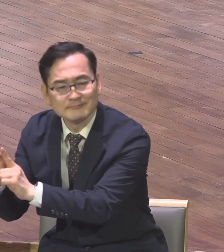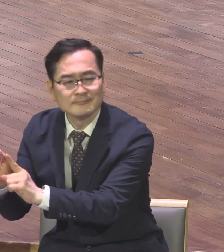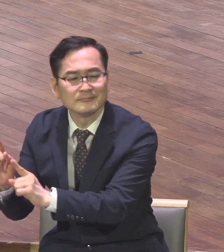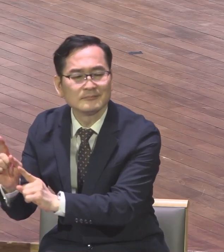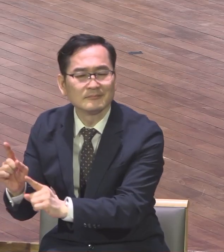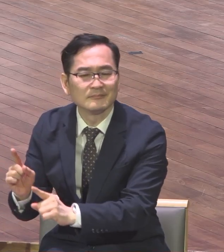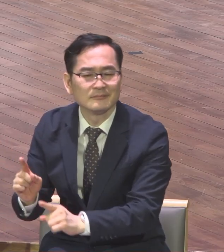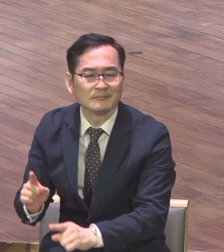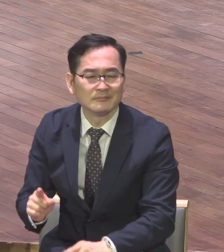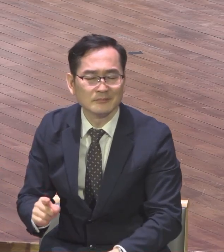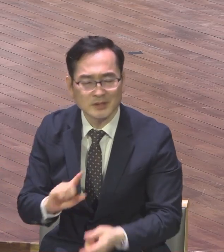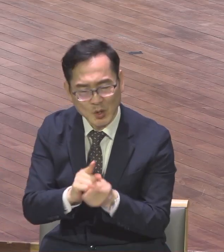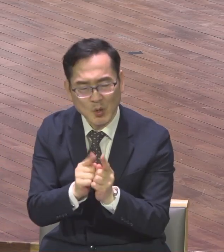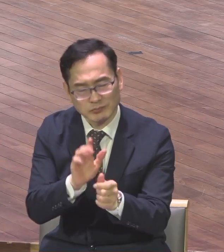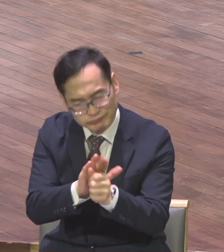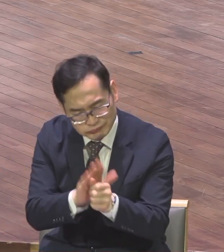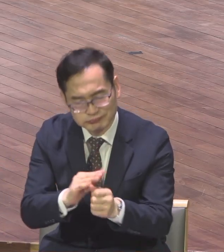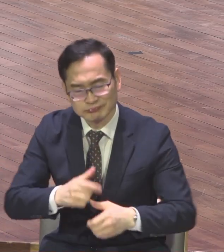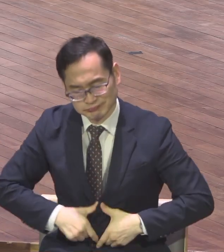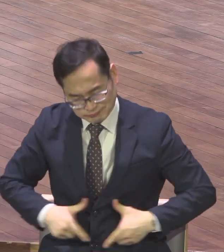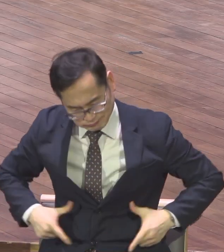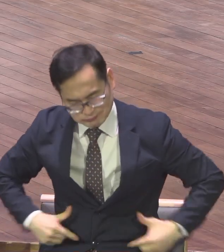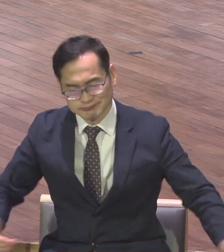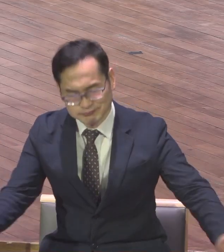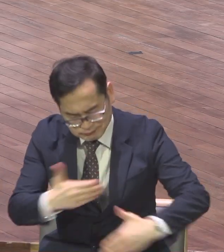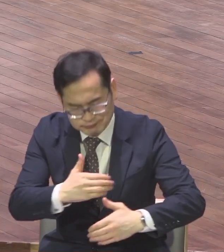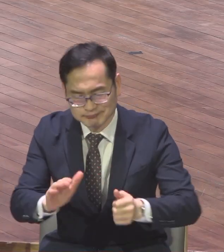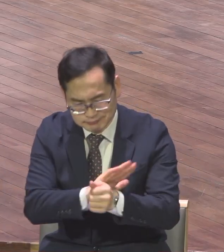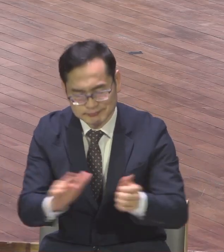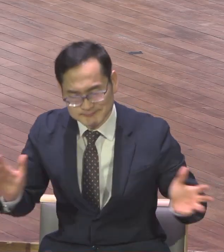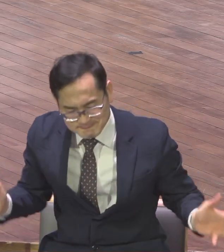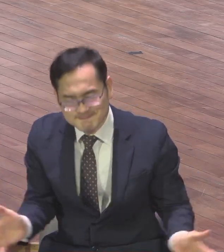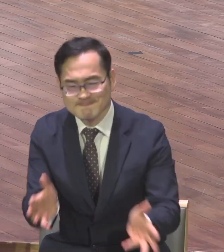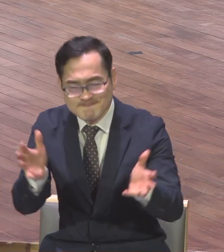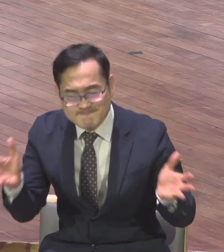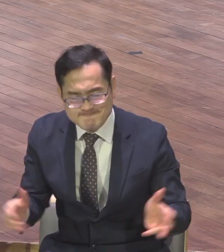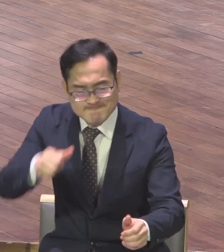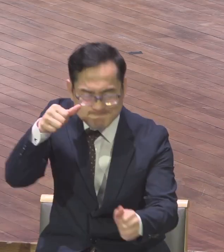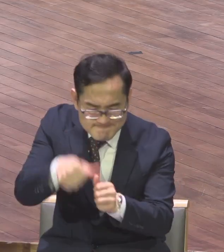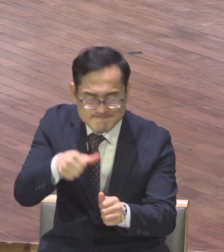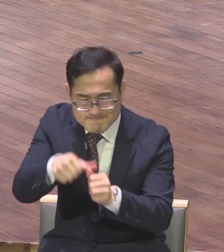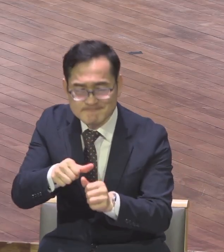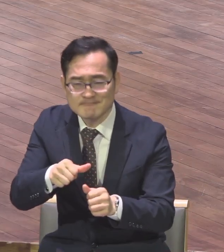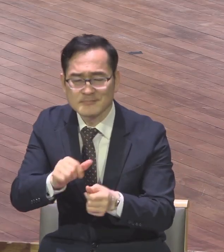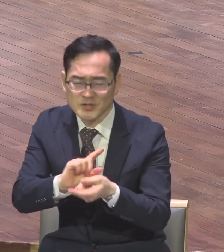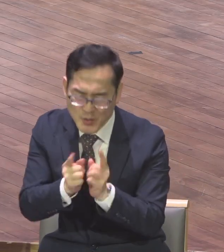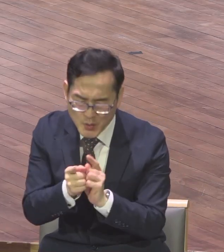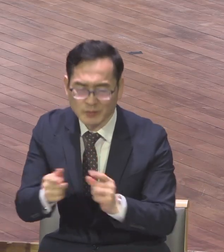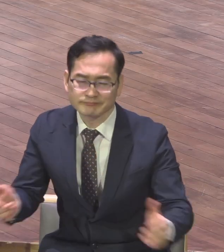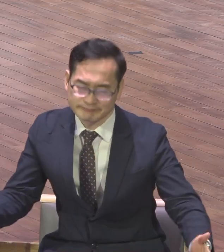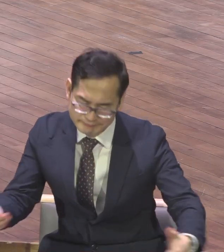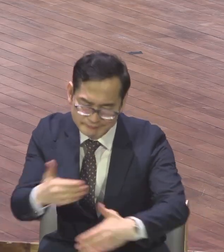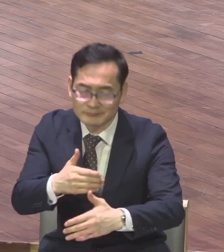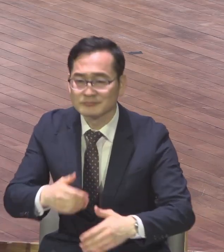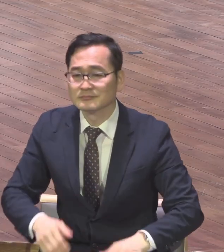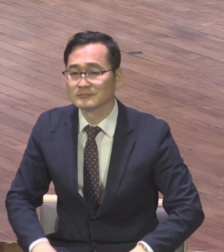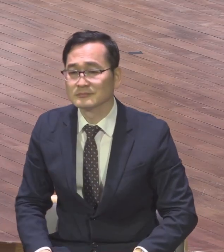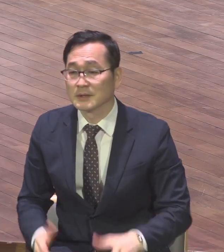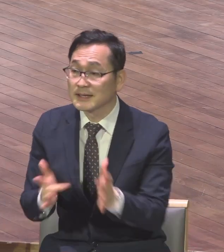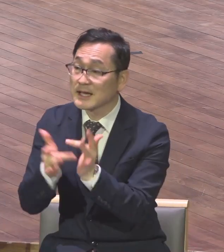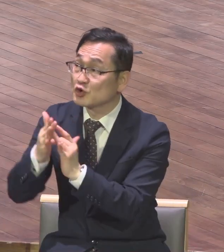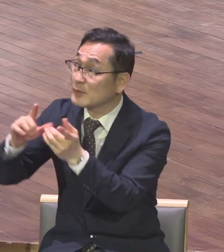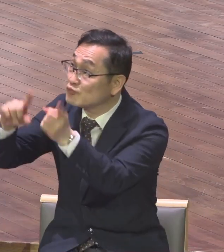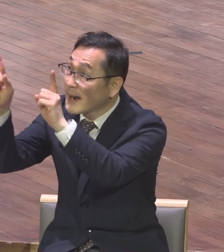서로 치유하고 서로 위로하고 격려하고 서로 힘주고 서로 살려라. 예수 그리스도의